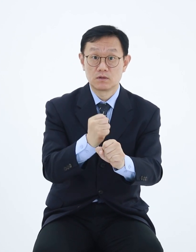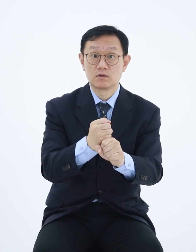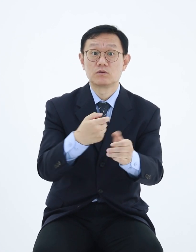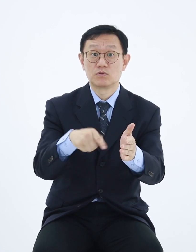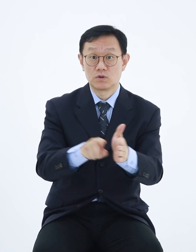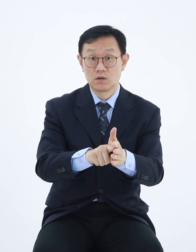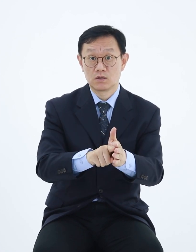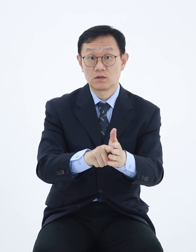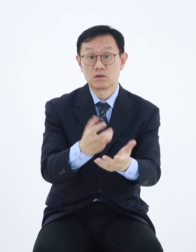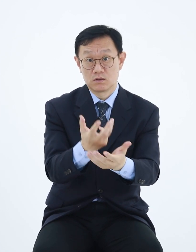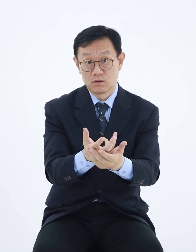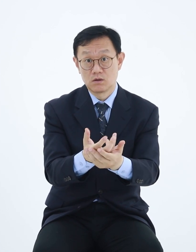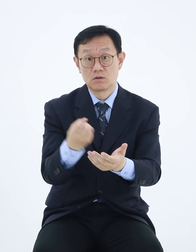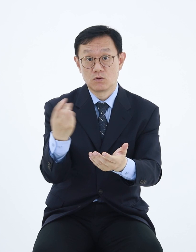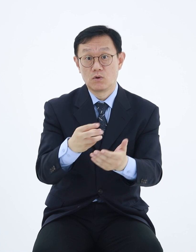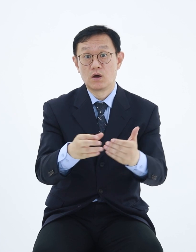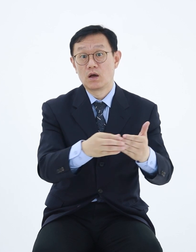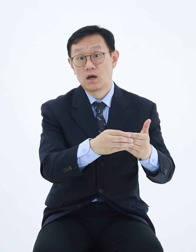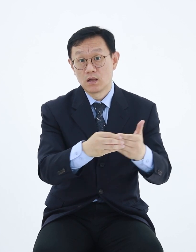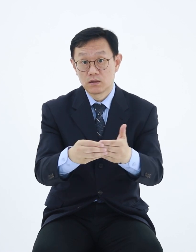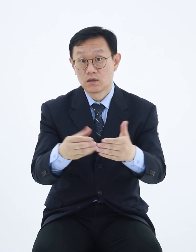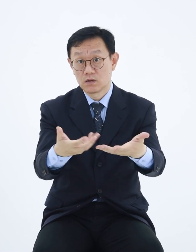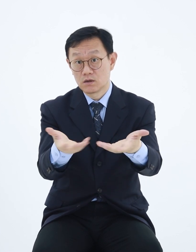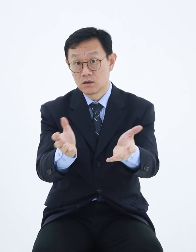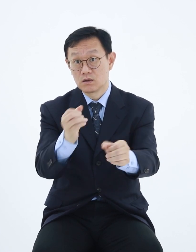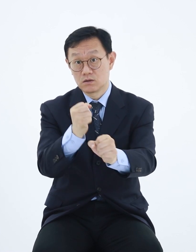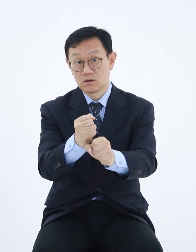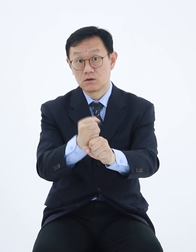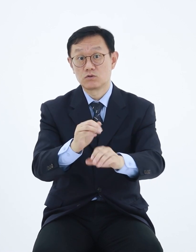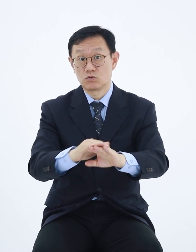안내문이나 안내장치를 마련하는 것도 조치의 하나가 될 수 있다.